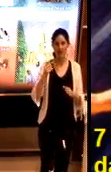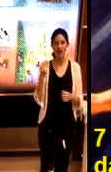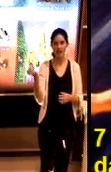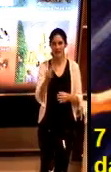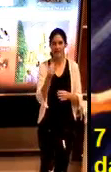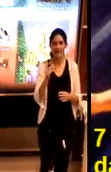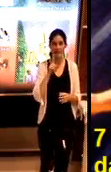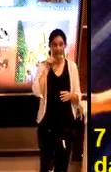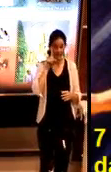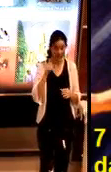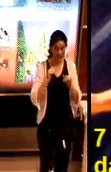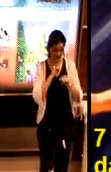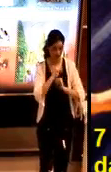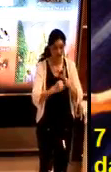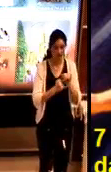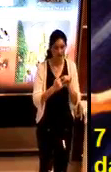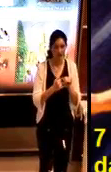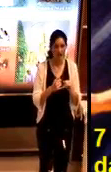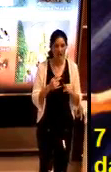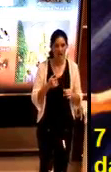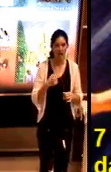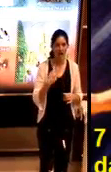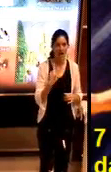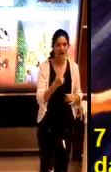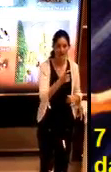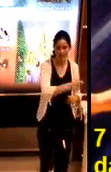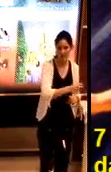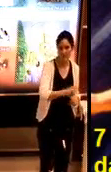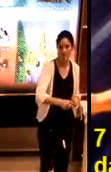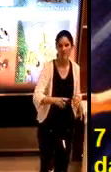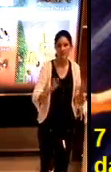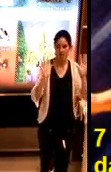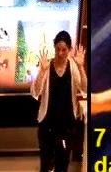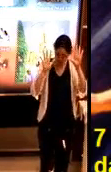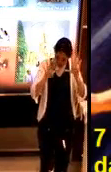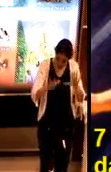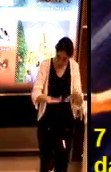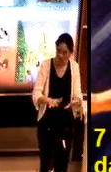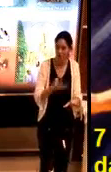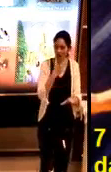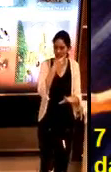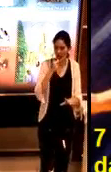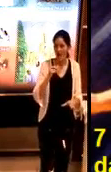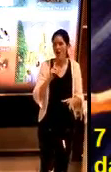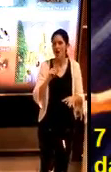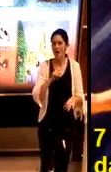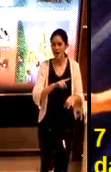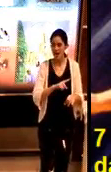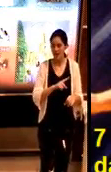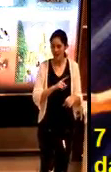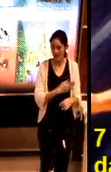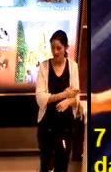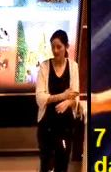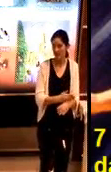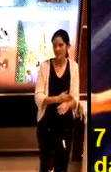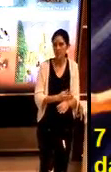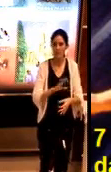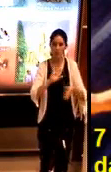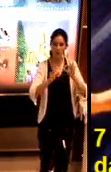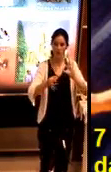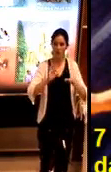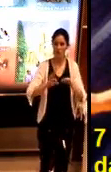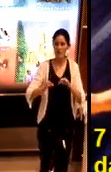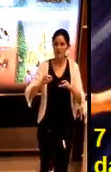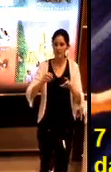el Todopoderoso, está adorando al Señor en la hora del juicio final, perdón, en el juicio investigador,